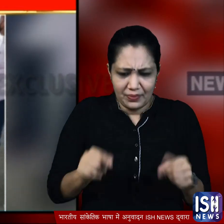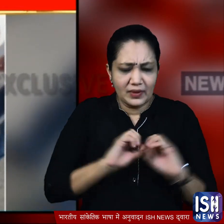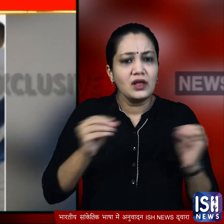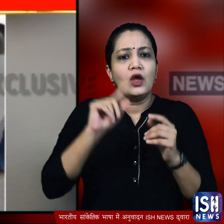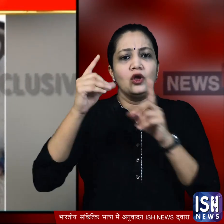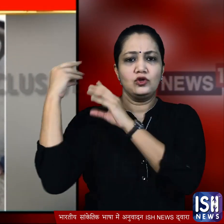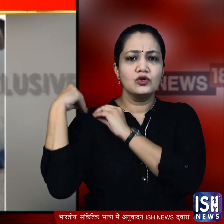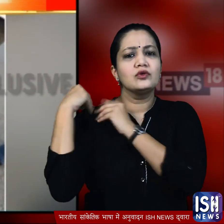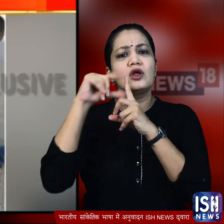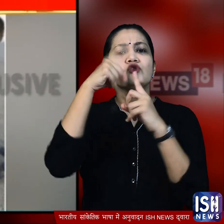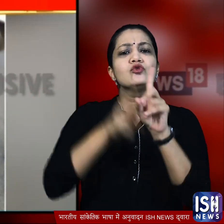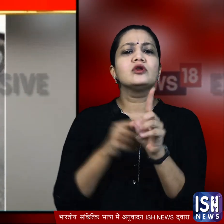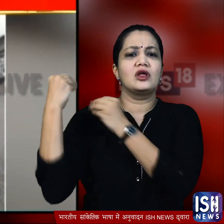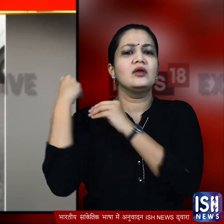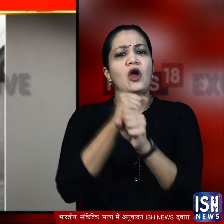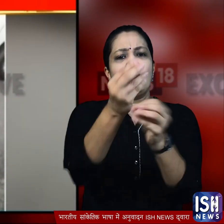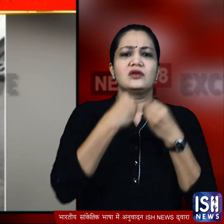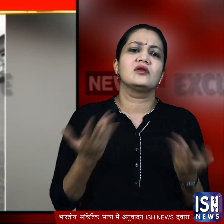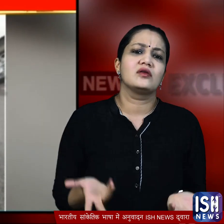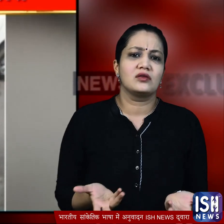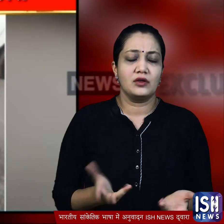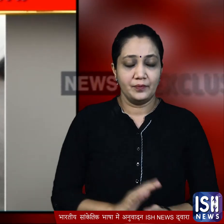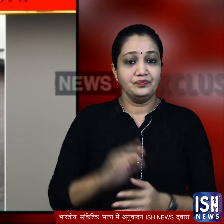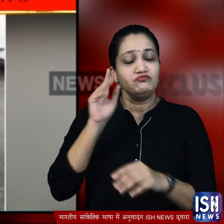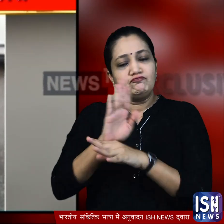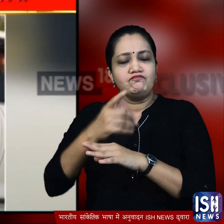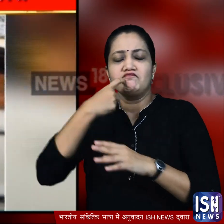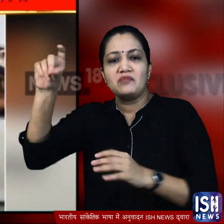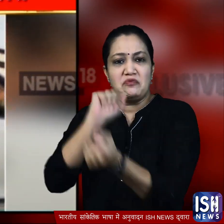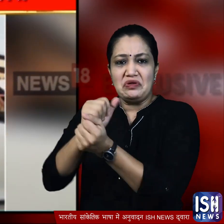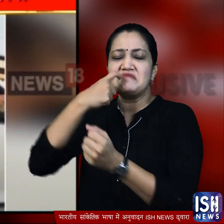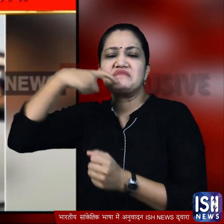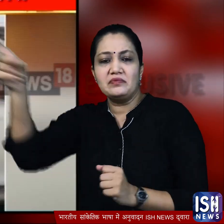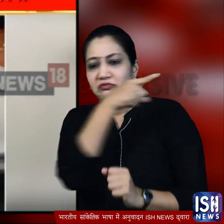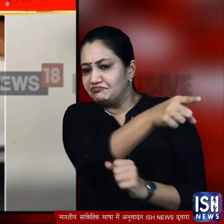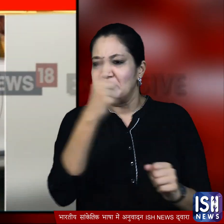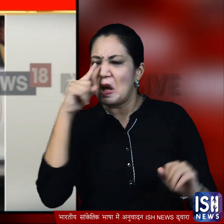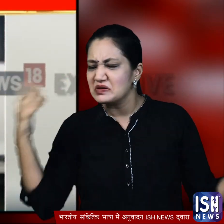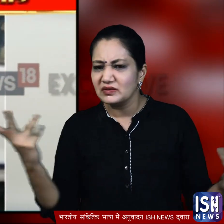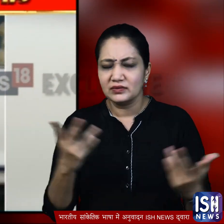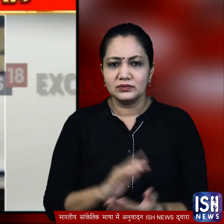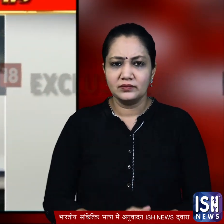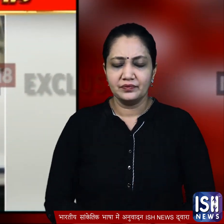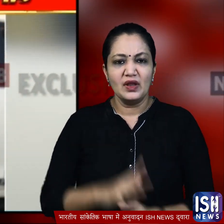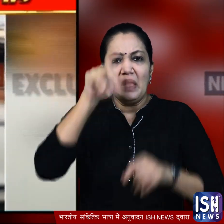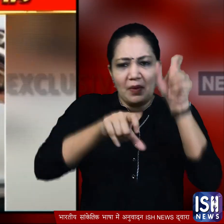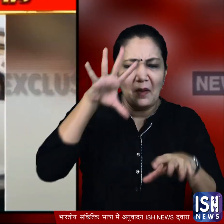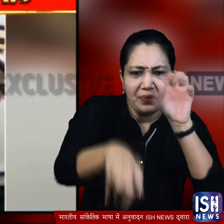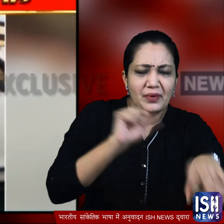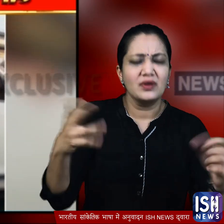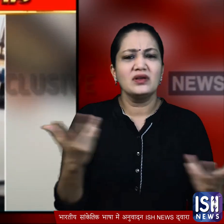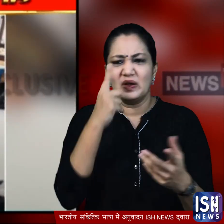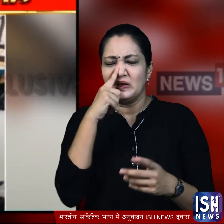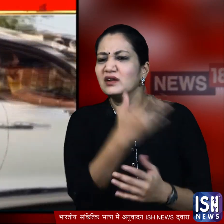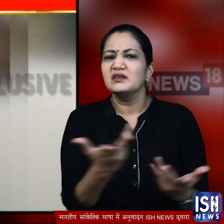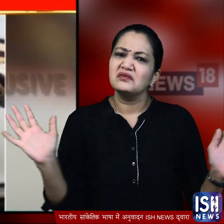नजर आई। गलती तो हम लोग कर नहीं रहे, जो ड्यूटी है सरकार की वही कर रहे हैं। बात इतनी बढ़ गई कि कांग्रेस विधायक ने थाने में फोन मिलाकर महिला पुलिसकर्मी